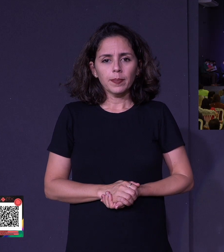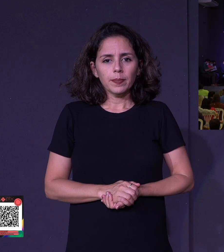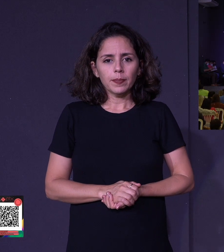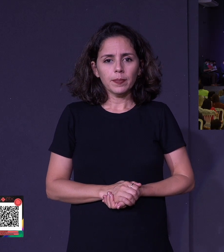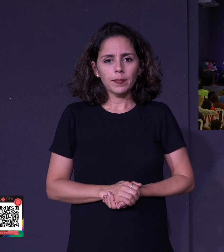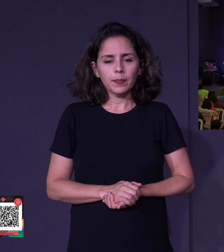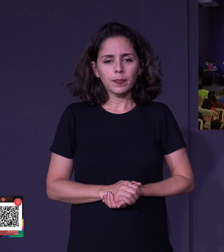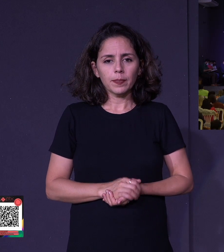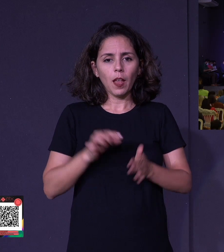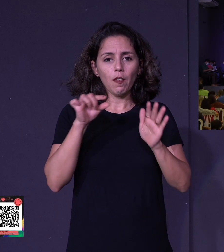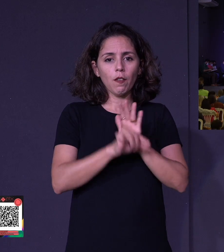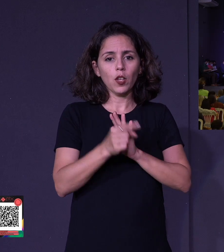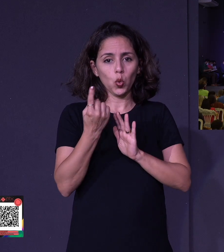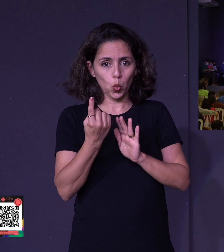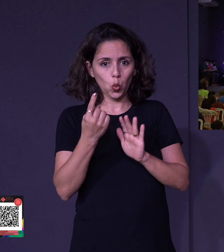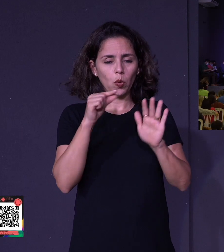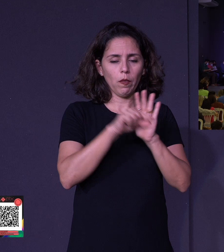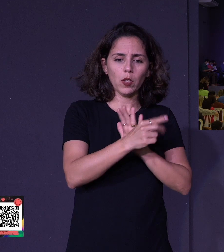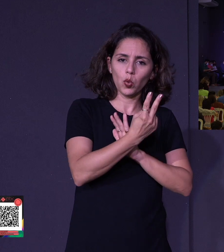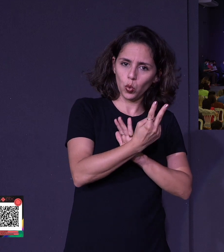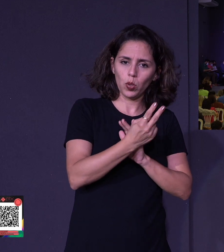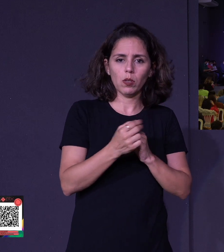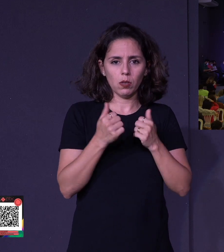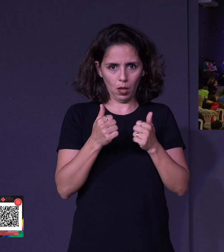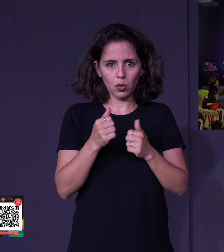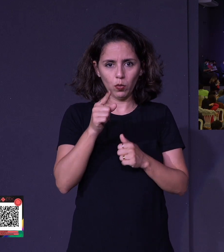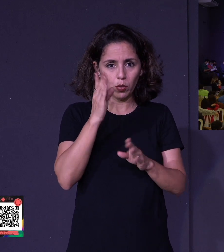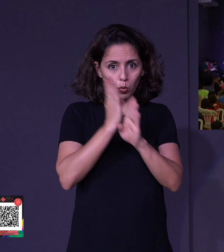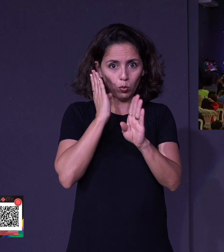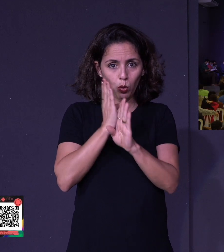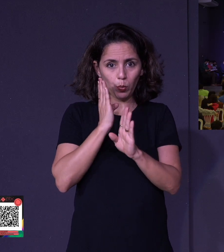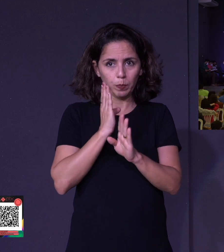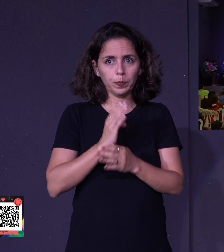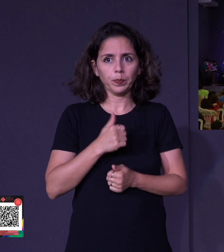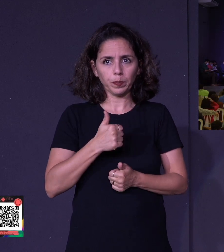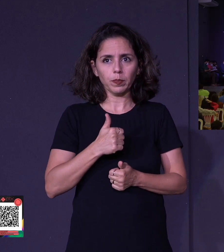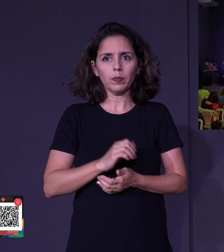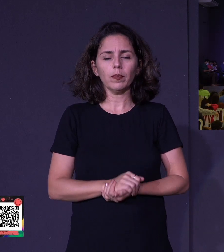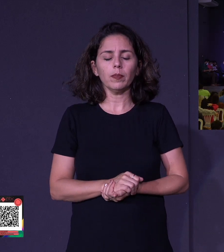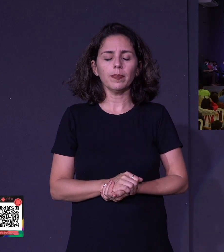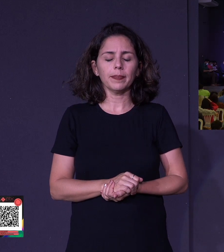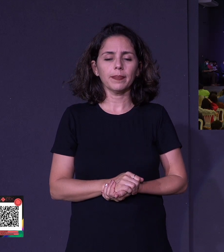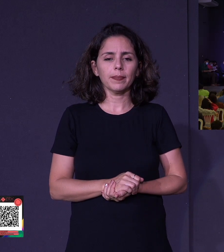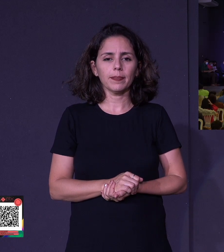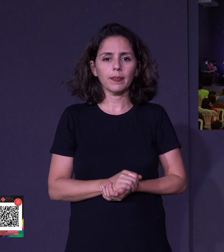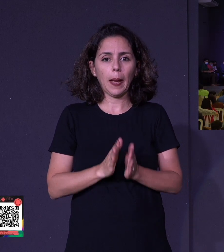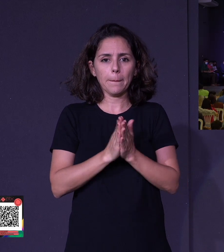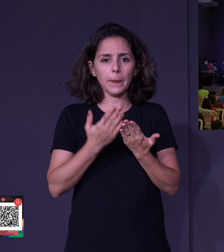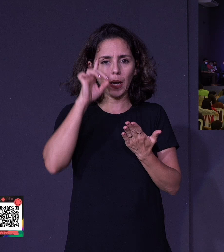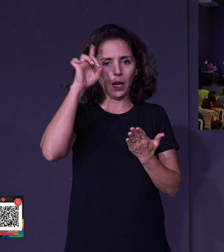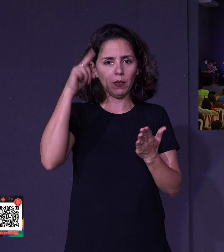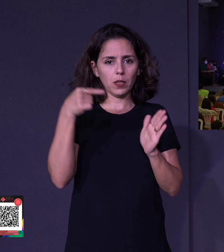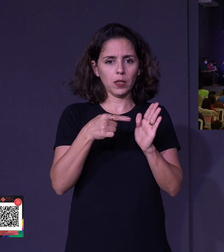Verso 1 e verso 2. Você achou? Você achou? Esta é a lei. Isto